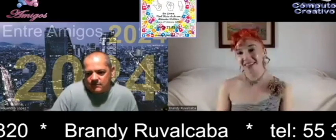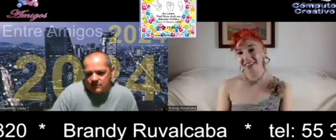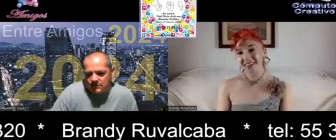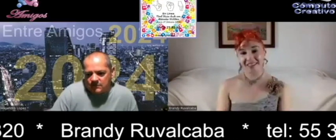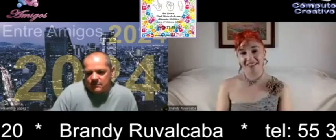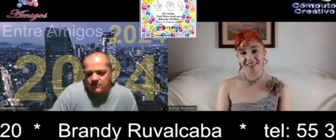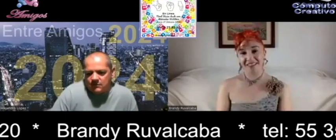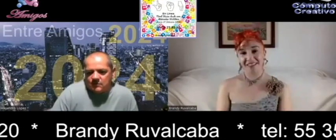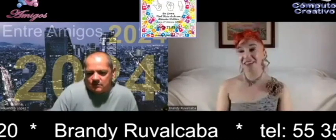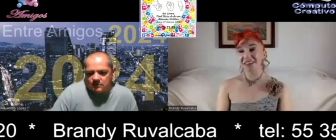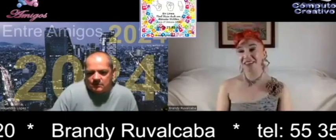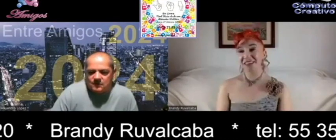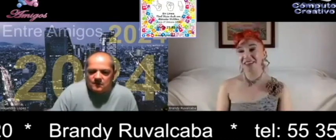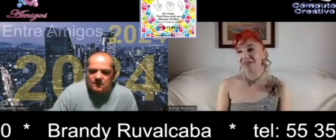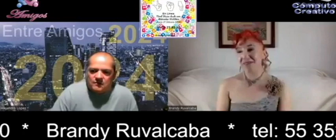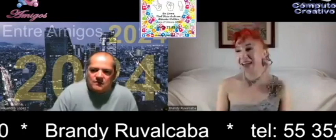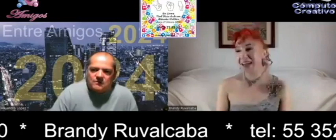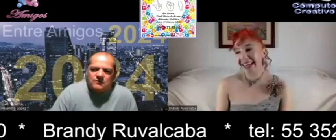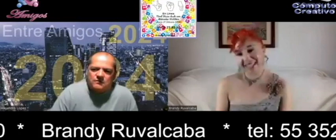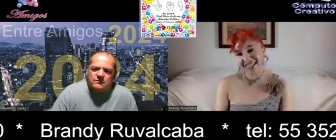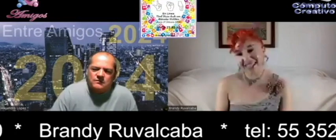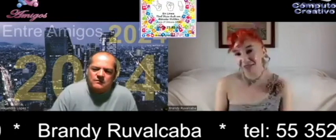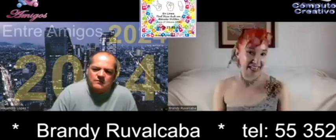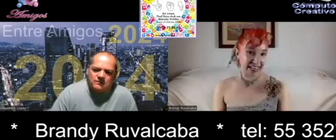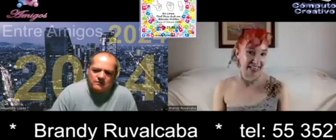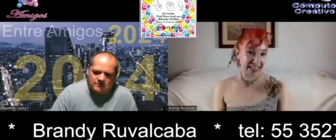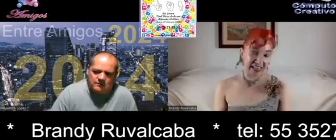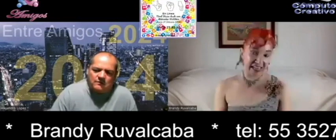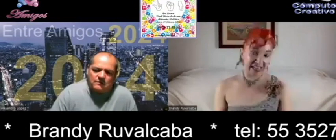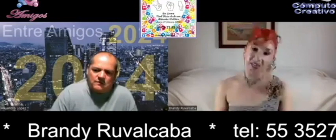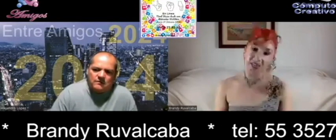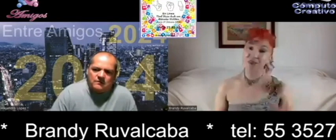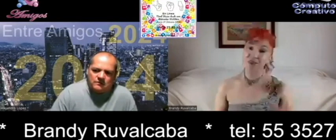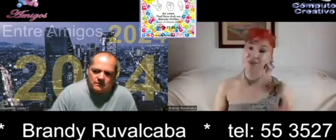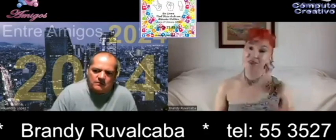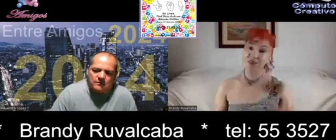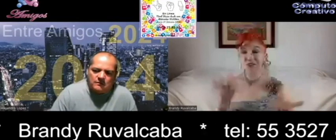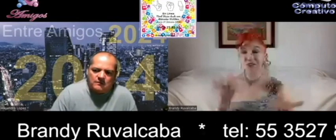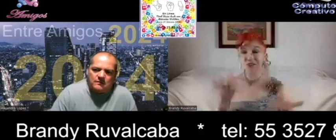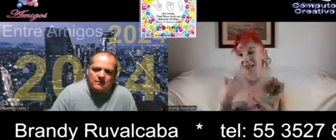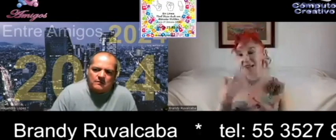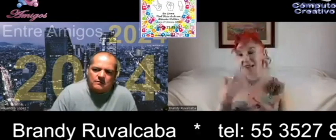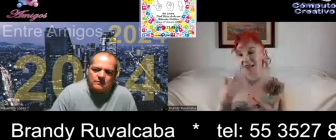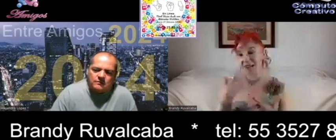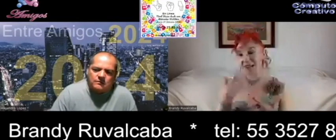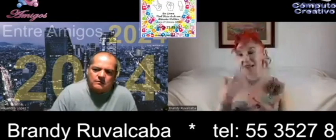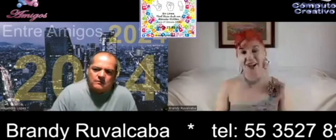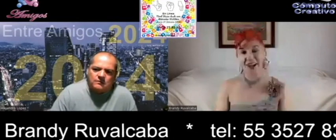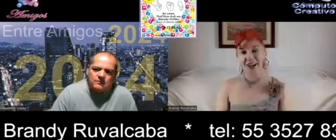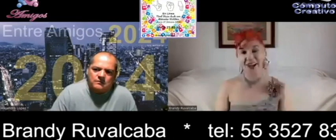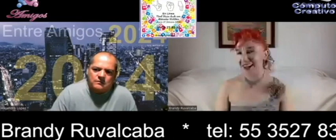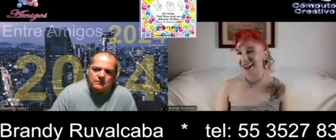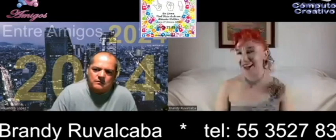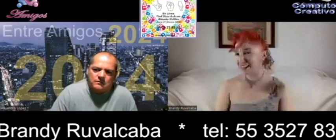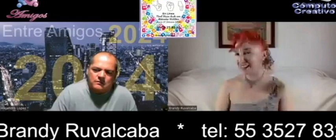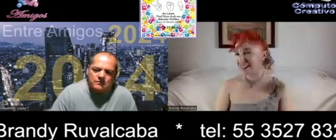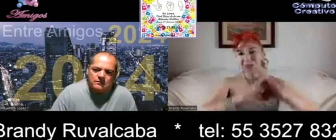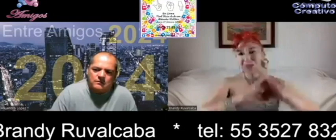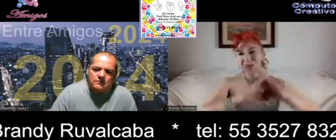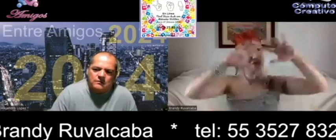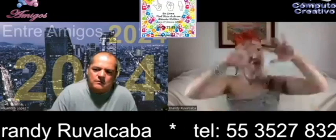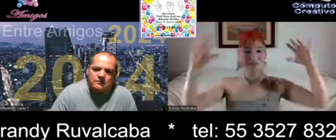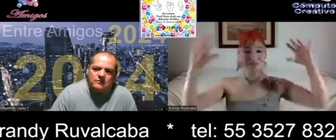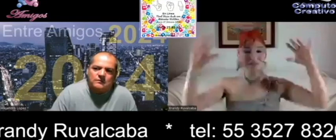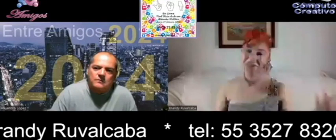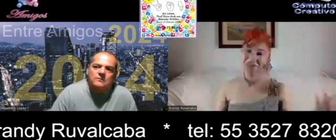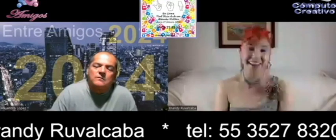Sí, sí, no, hablar de las lenguas en general, tanto de las lenguas de señas como de las lenguas habladas, es